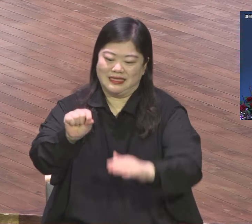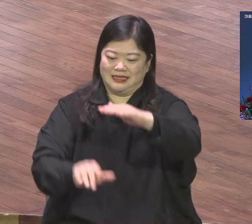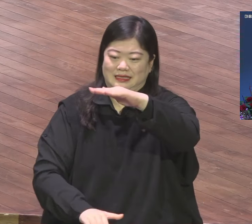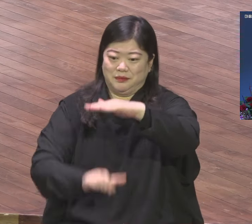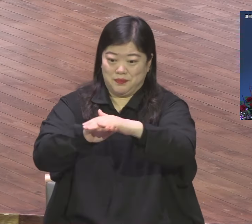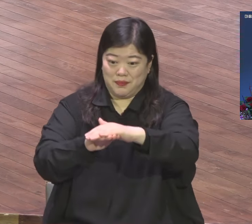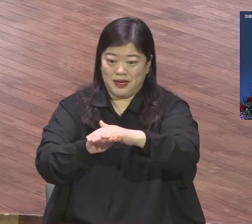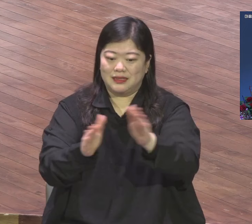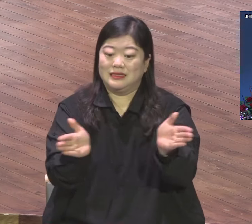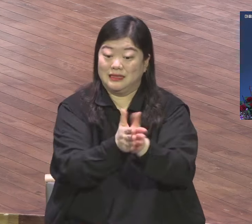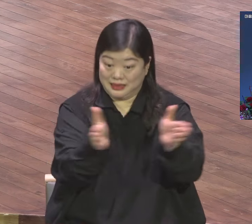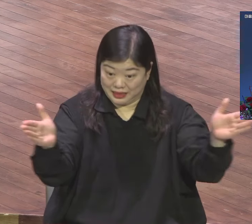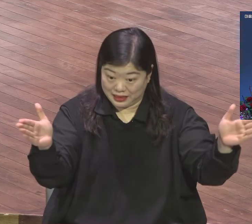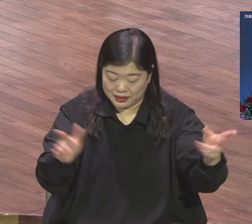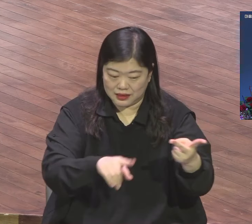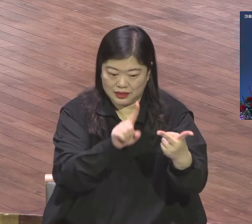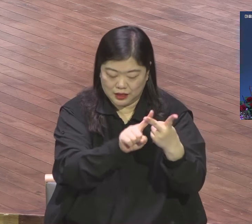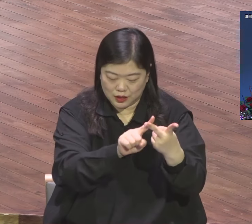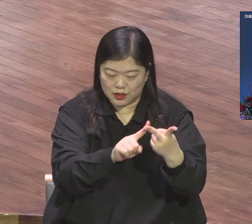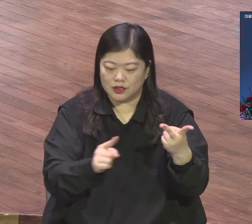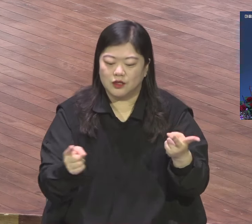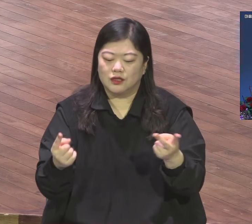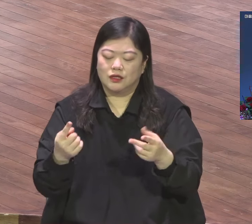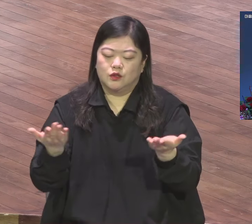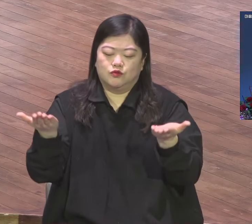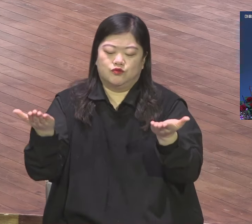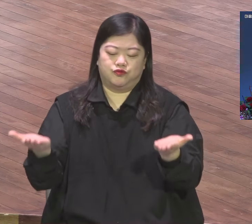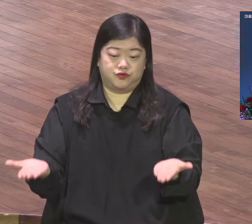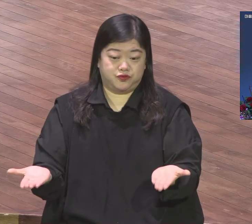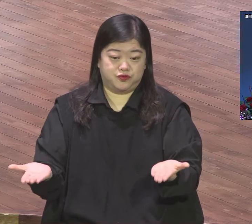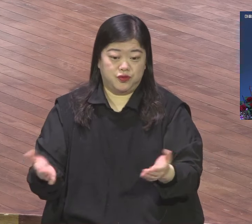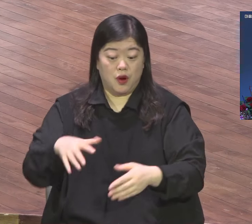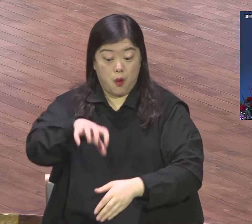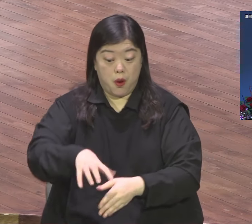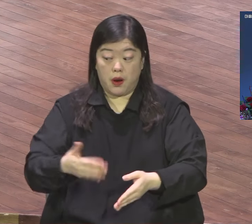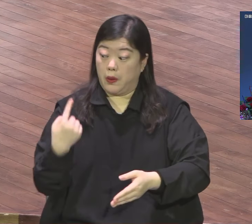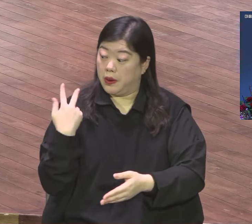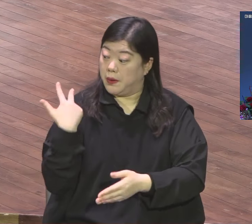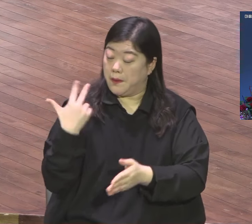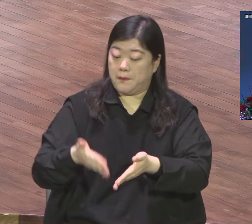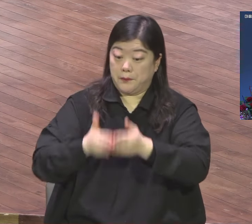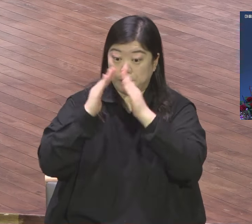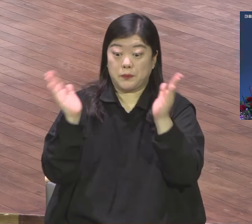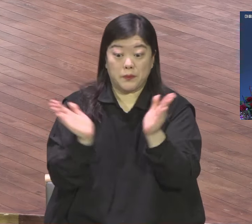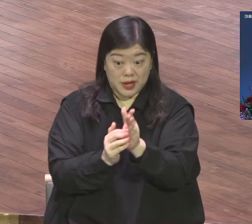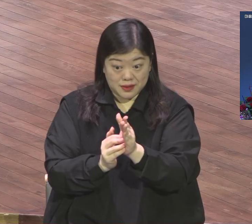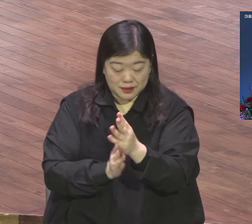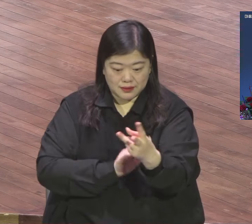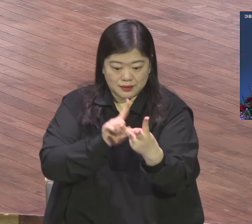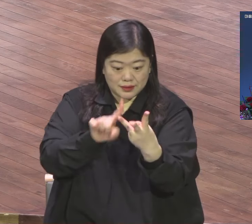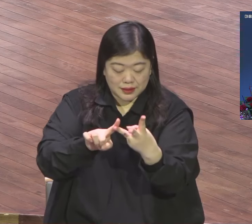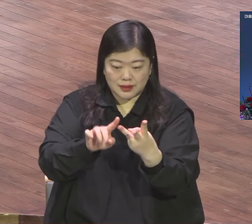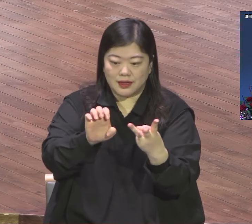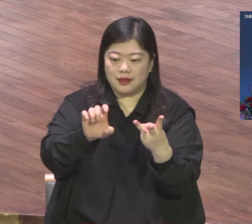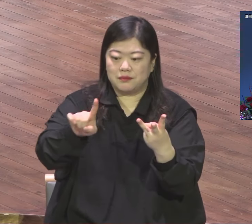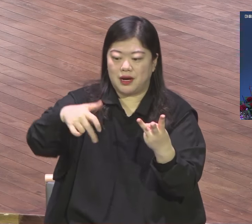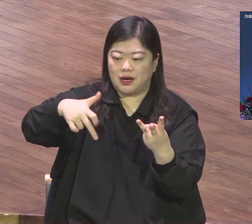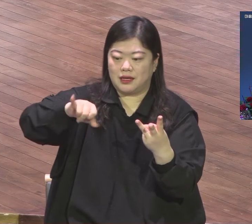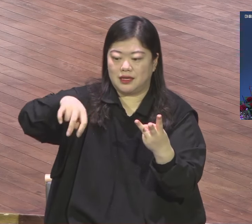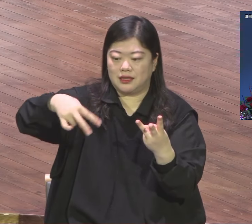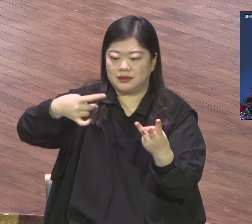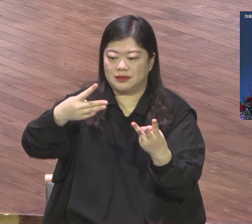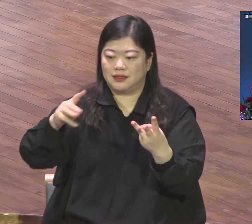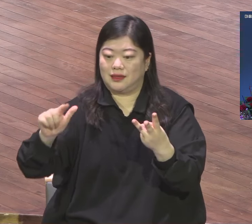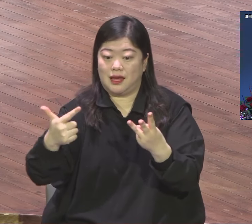휴 힐링 라운지 설립, 다음 주는 파키스탄 전도 캠프가 본격적으로 진행이